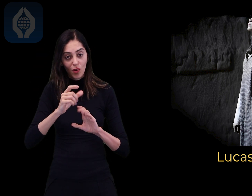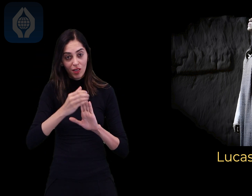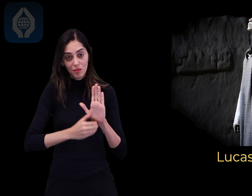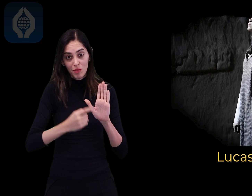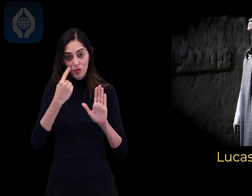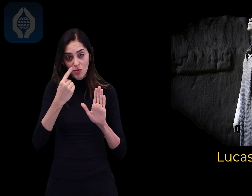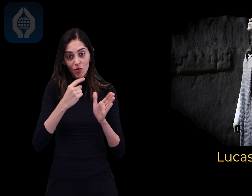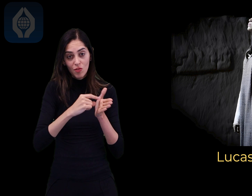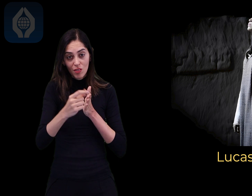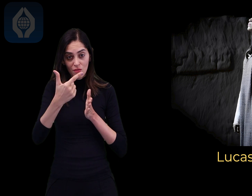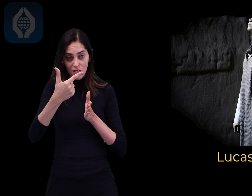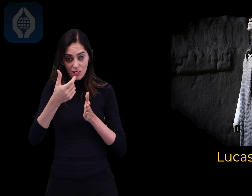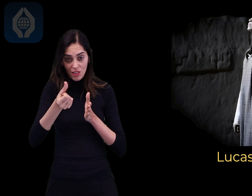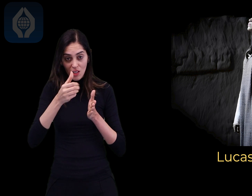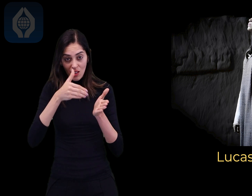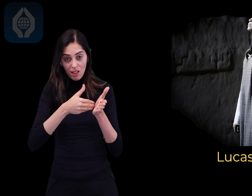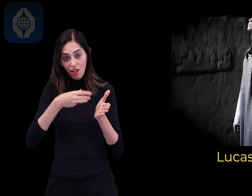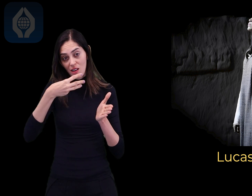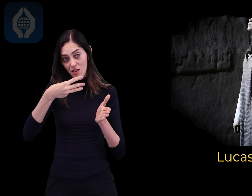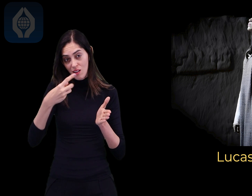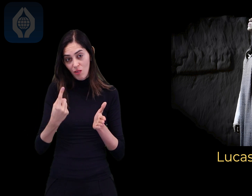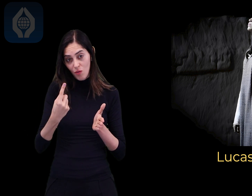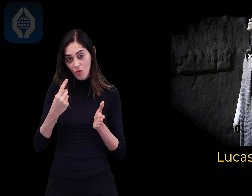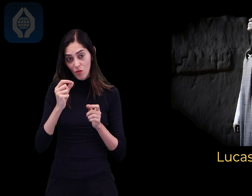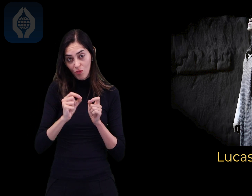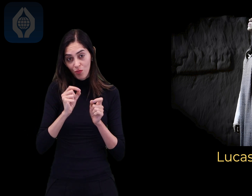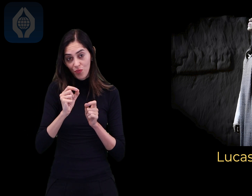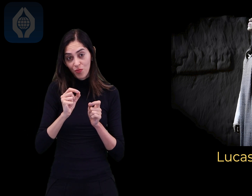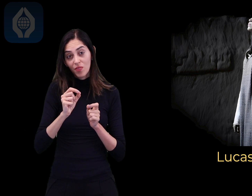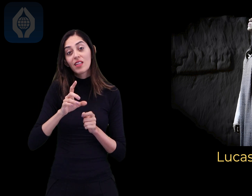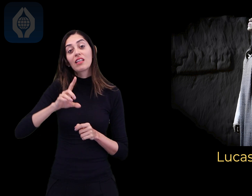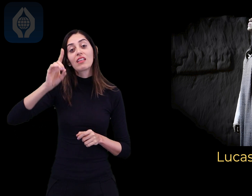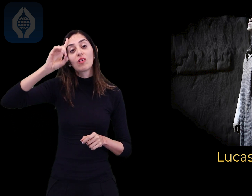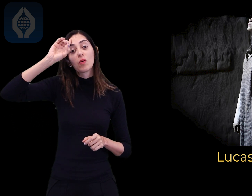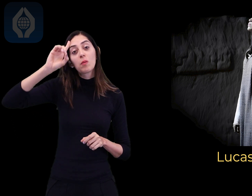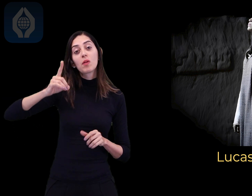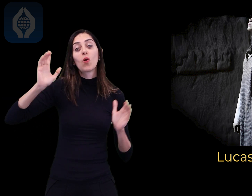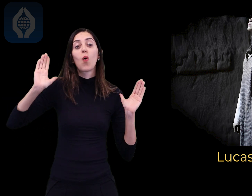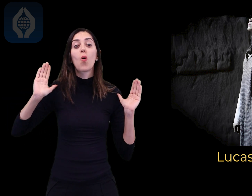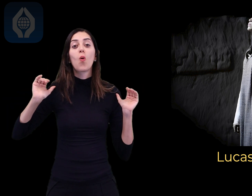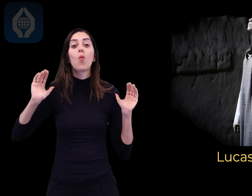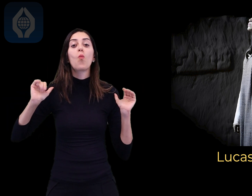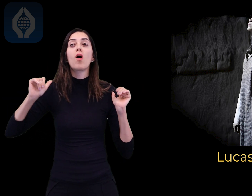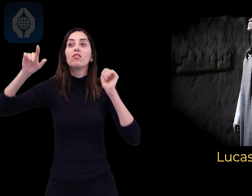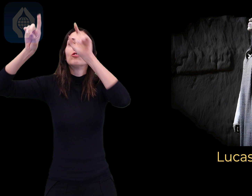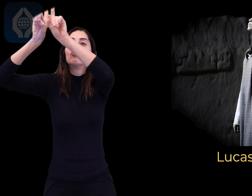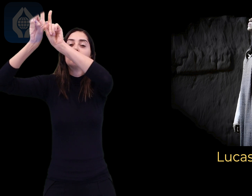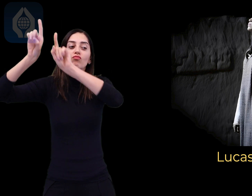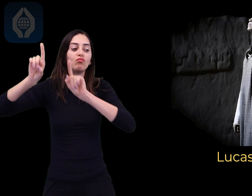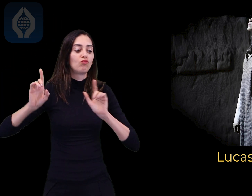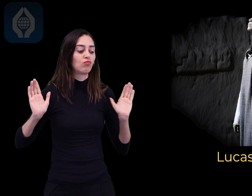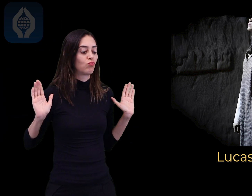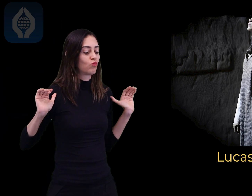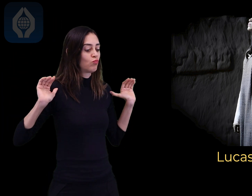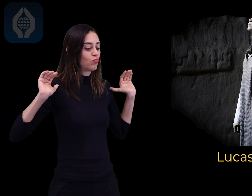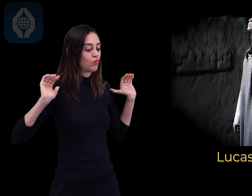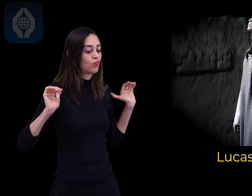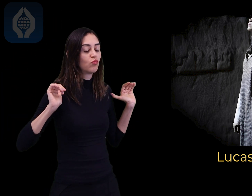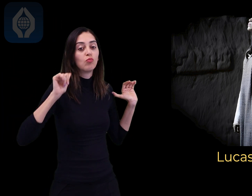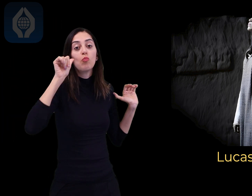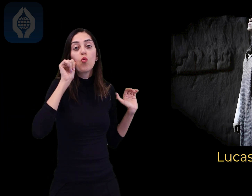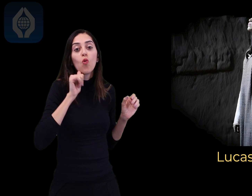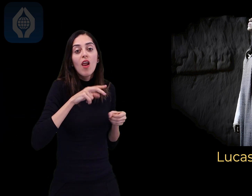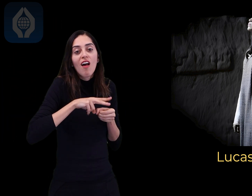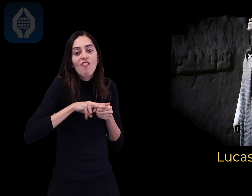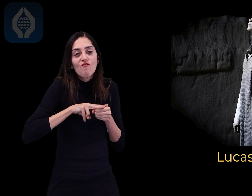para dizer a uma virgem chamada Maria que a tinha escolhido para ser a mãe do libertador. Maria era apenas uma